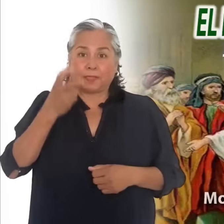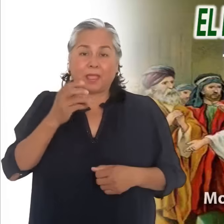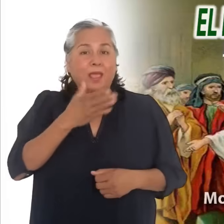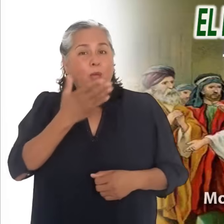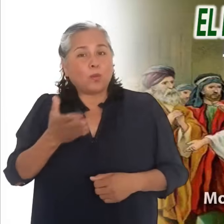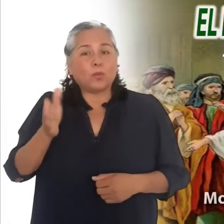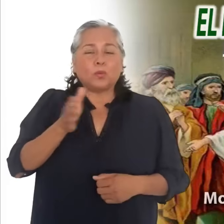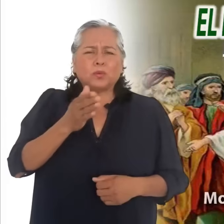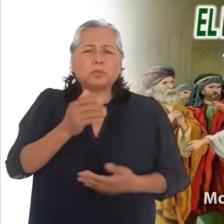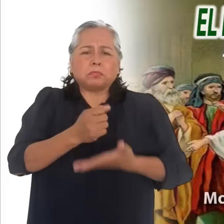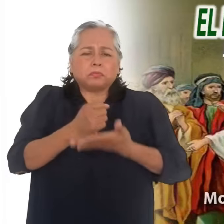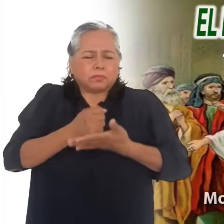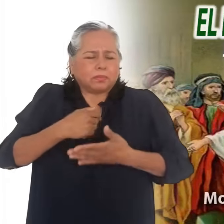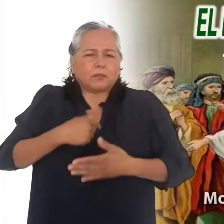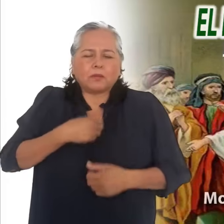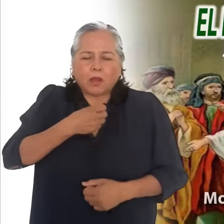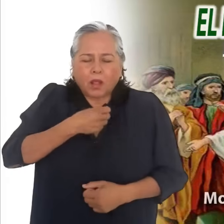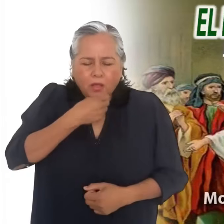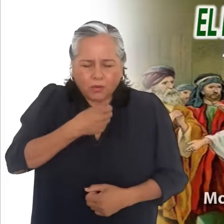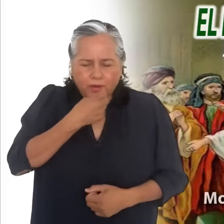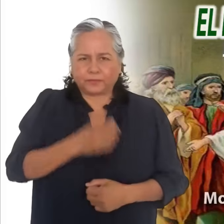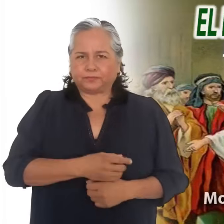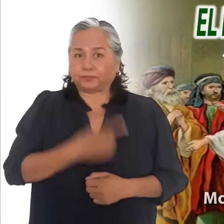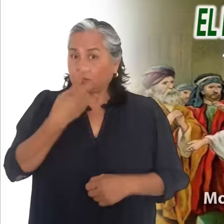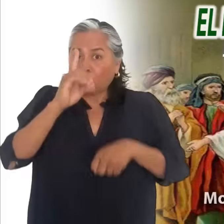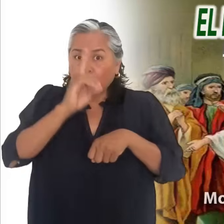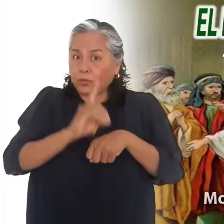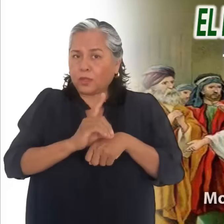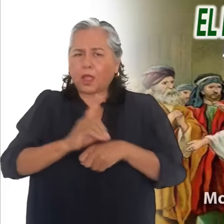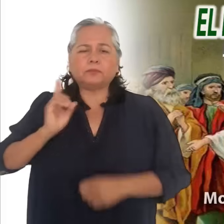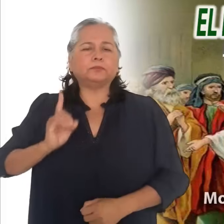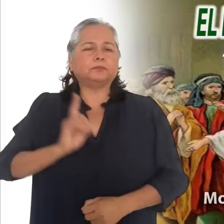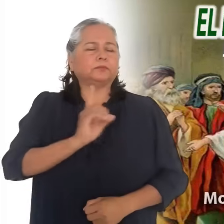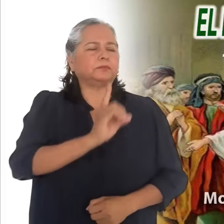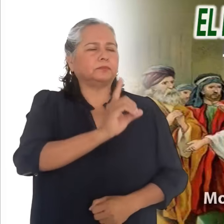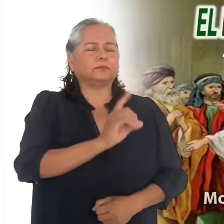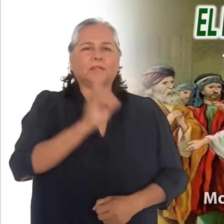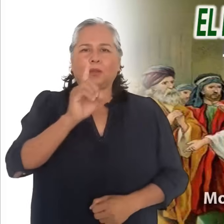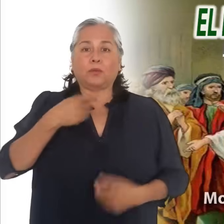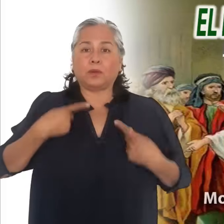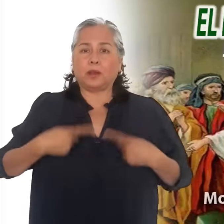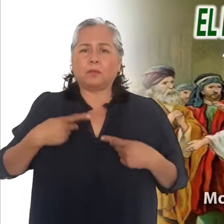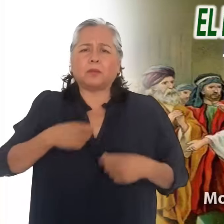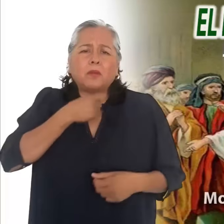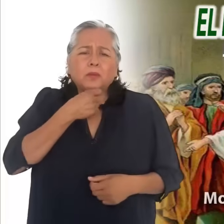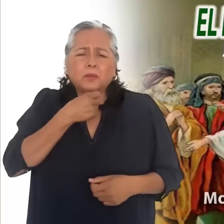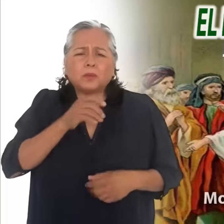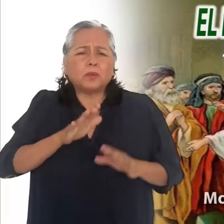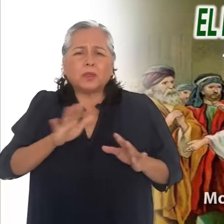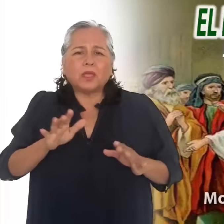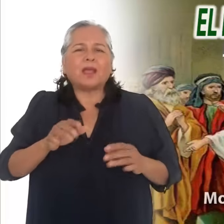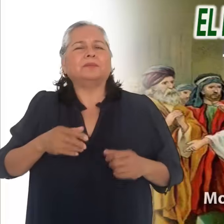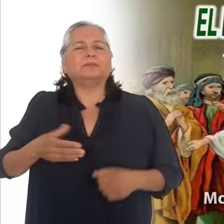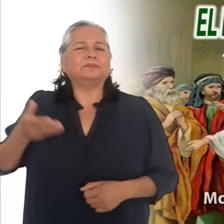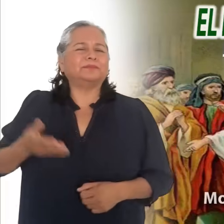a la intimidad y a la oración. Un día me llamó la atención que un anciano portaba un rústico